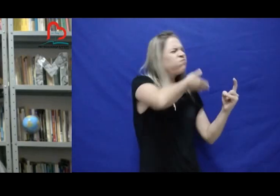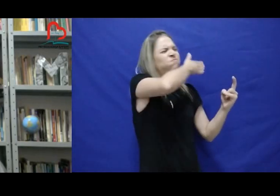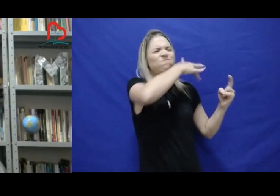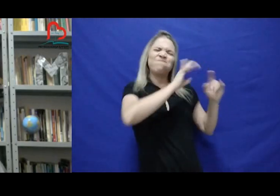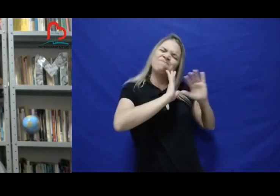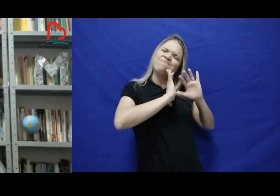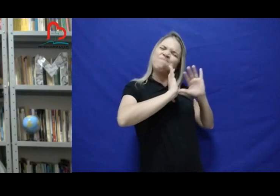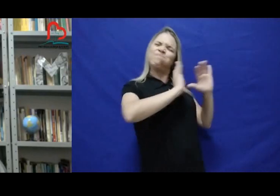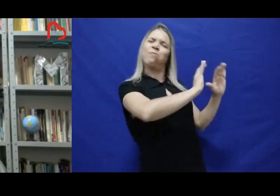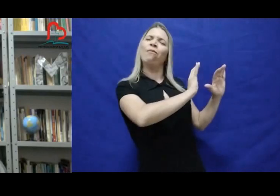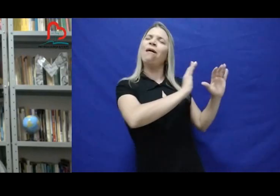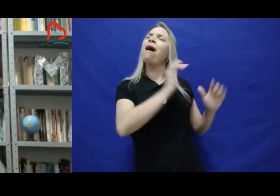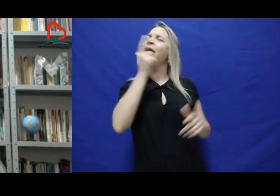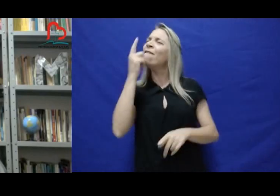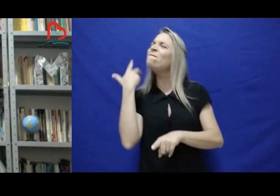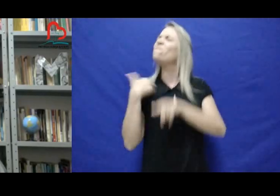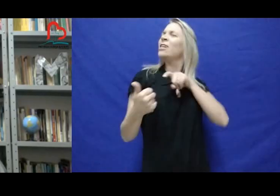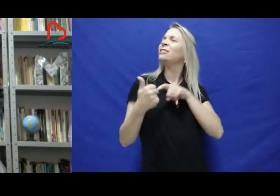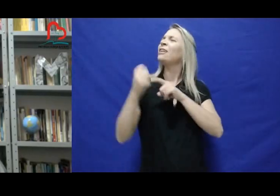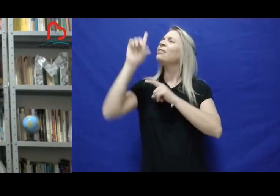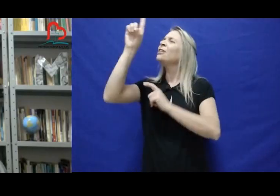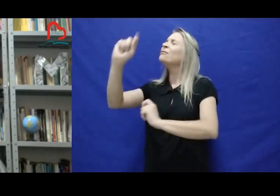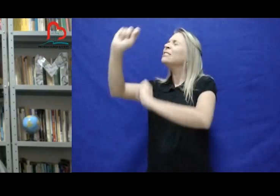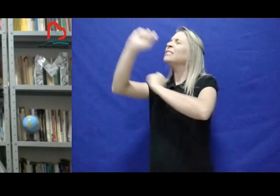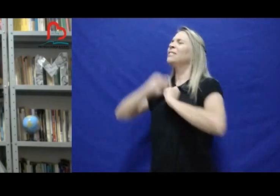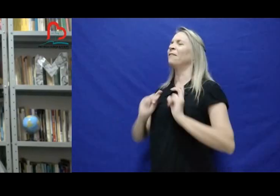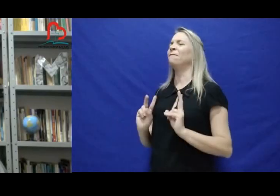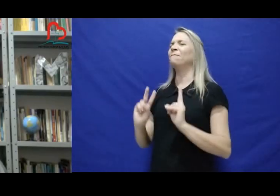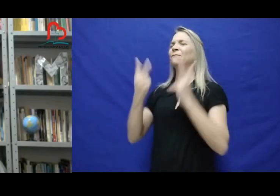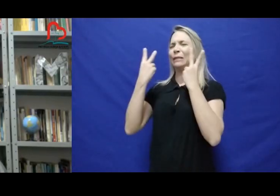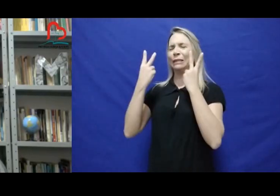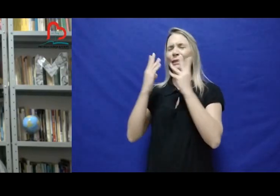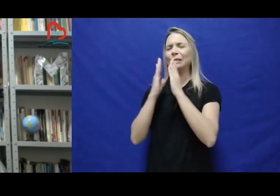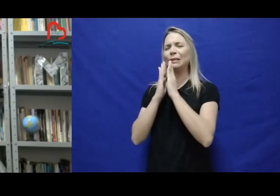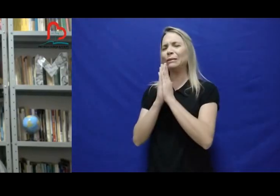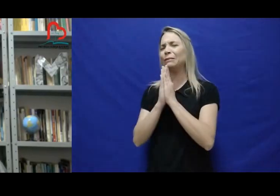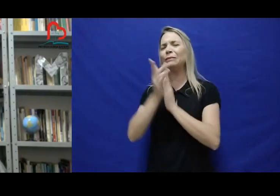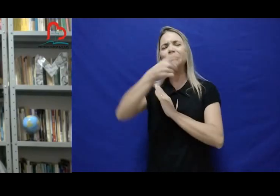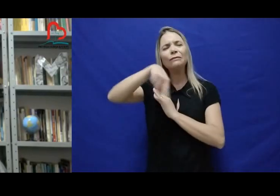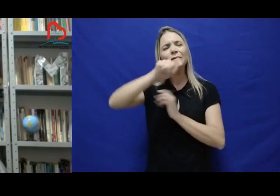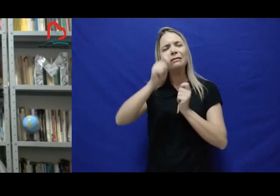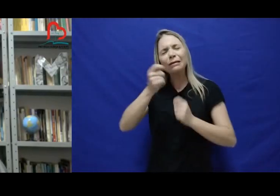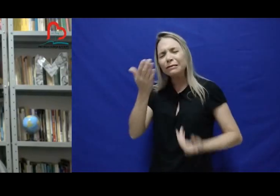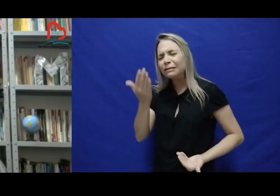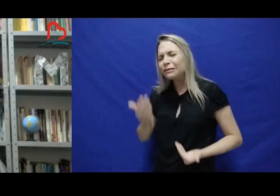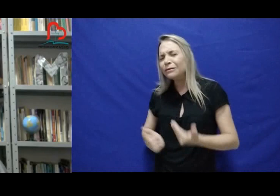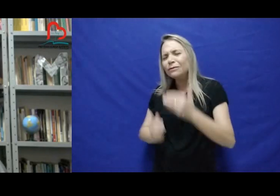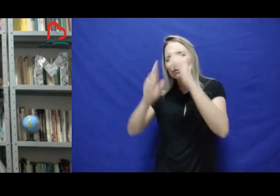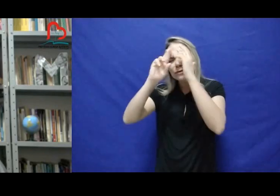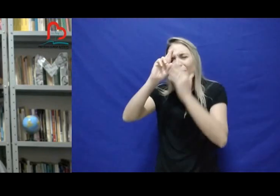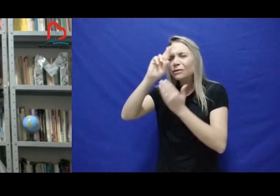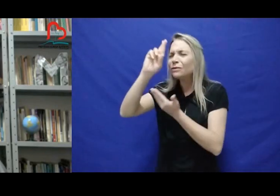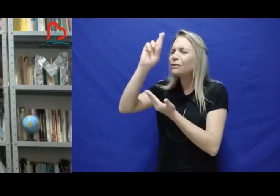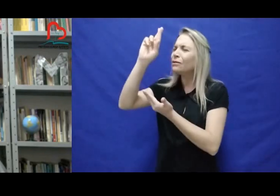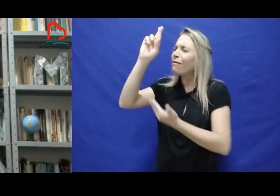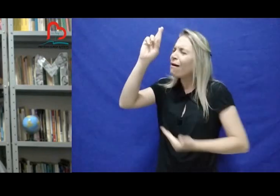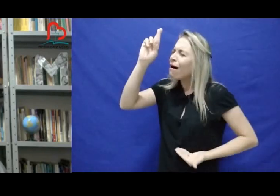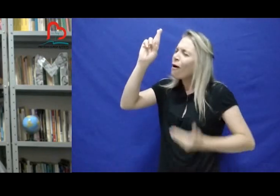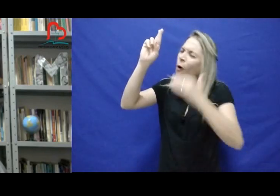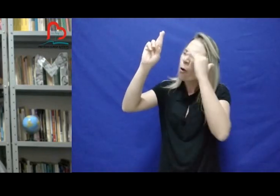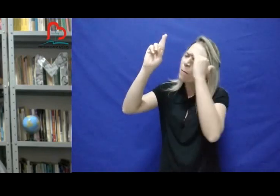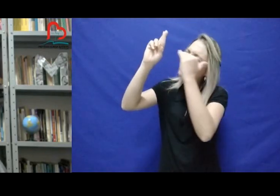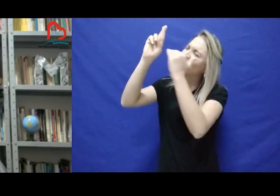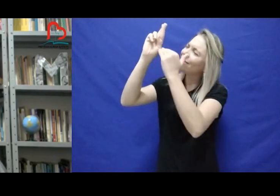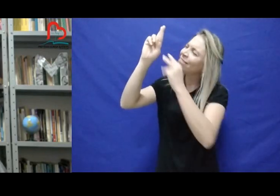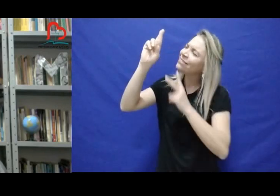paixão dos olhos, sobre a soberba, sobre a própria vontade, a fim de que permaneçam servindo ao